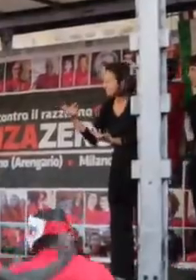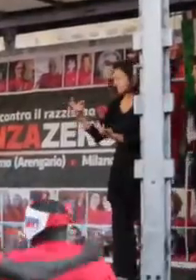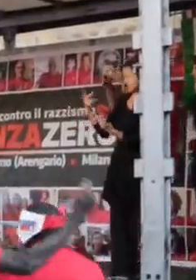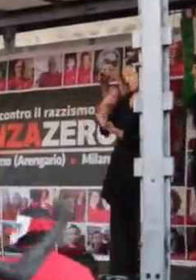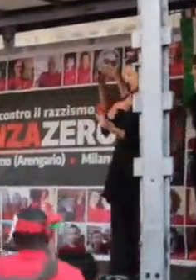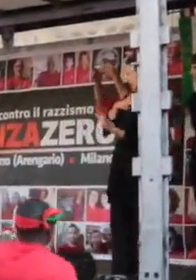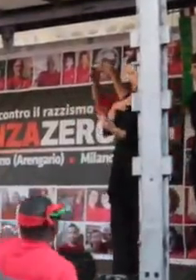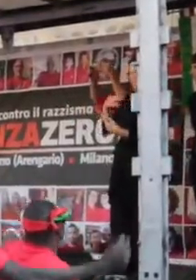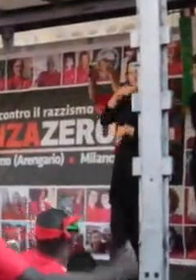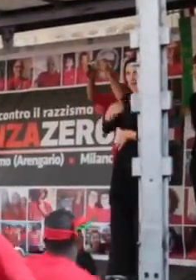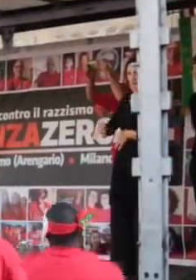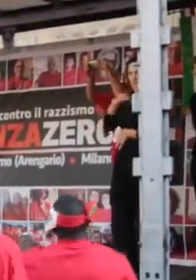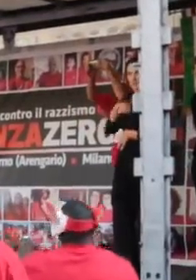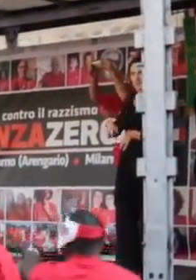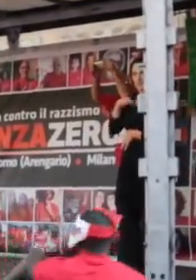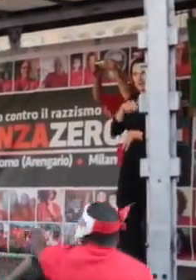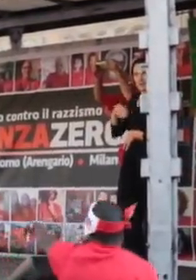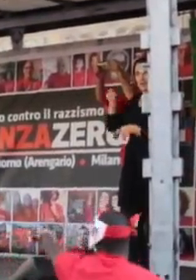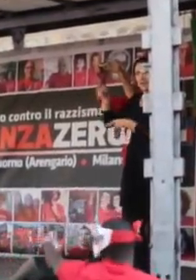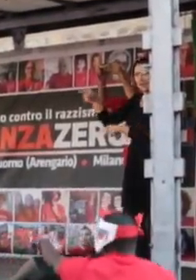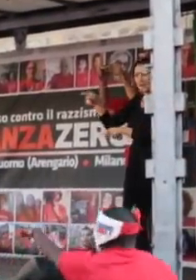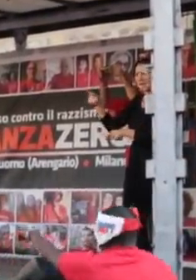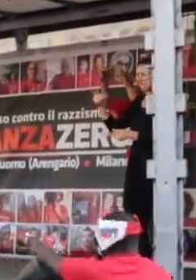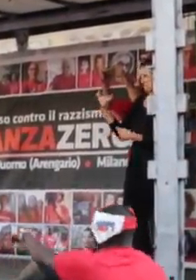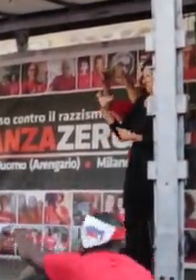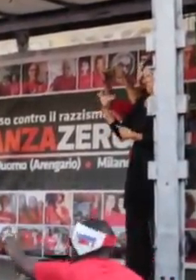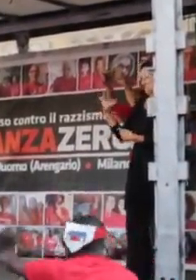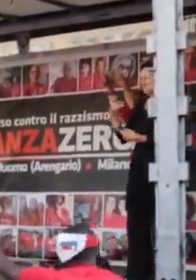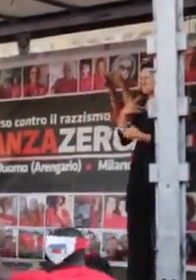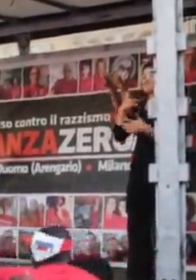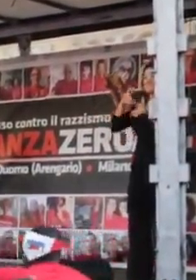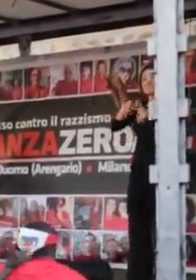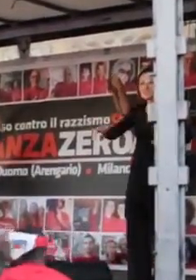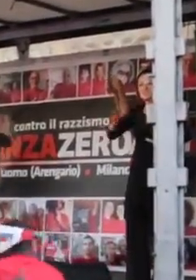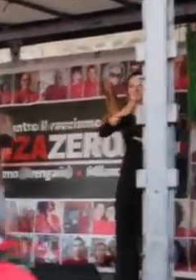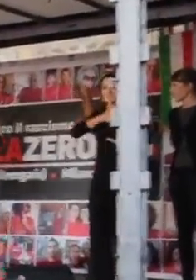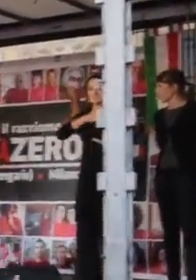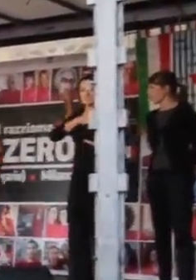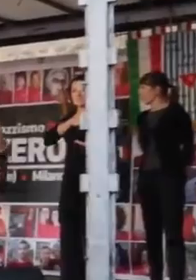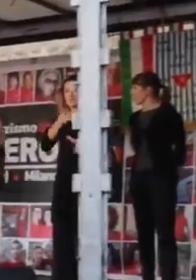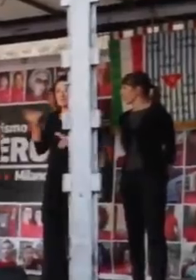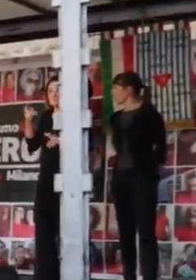quella vita frenetica, feste cui veniva il mio brigano della mia città.